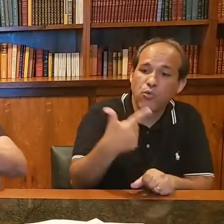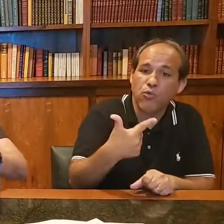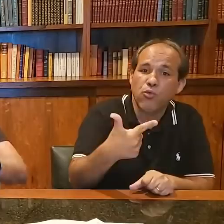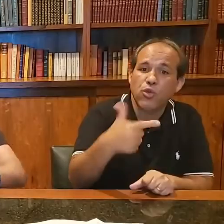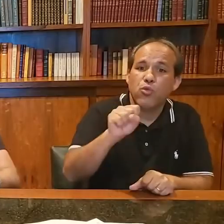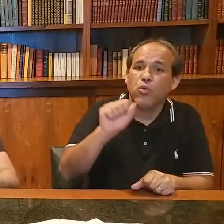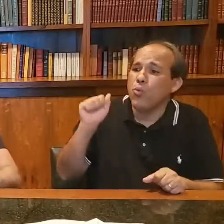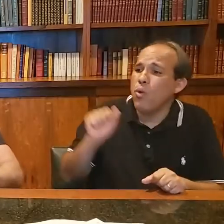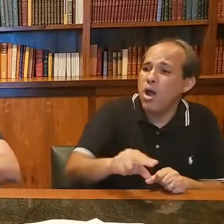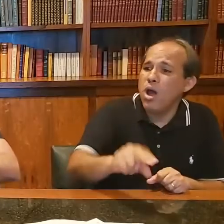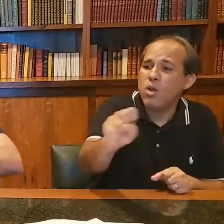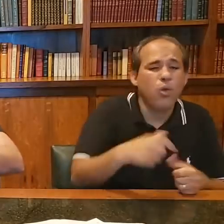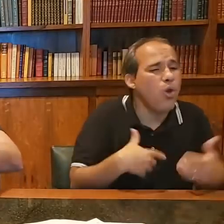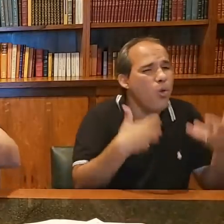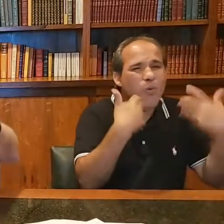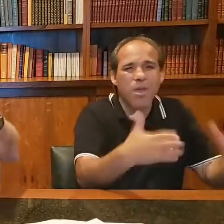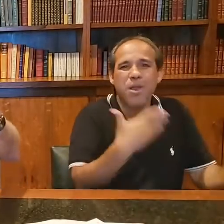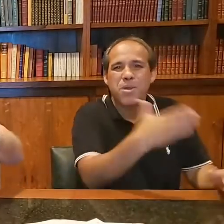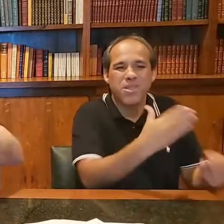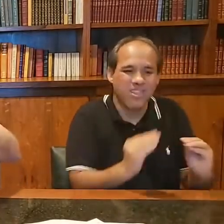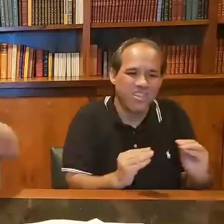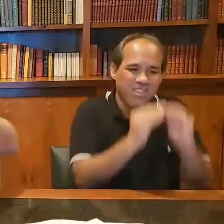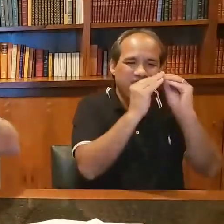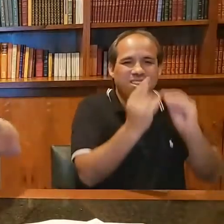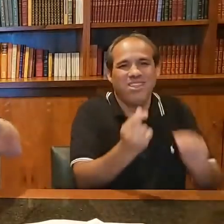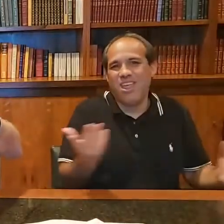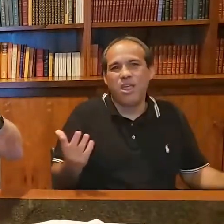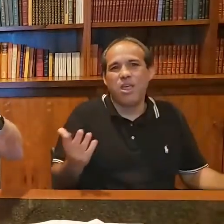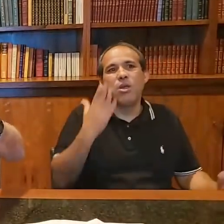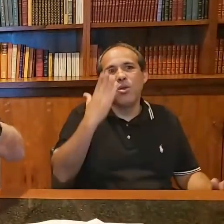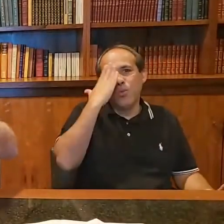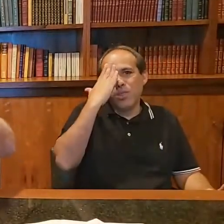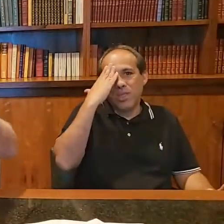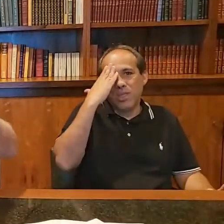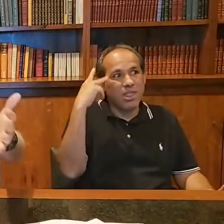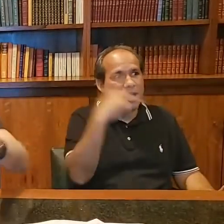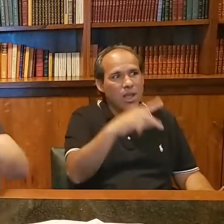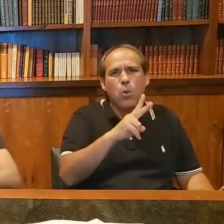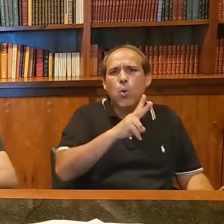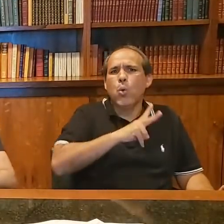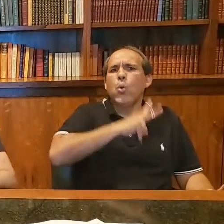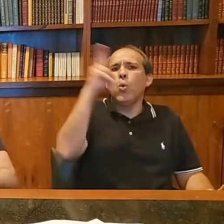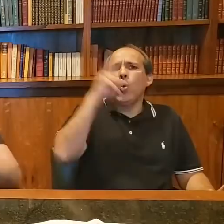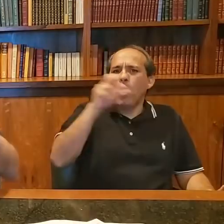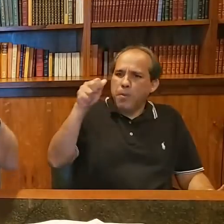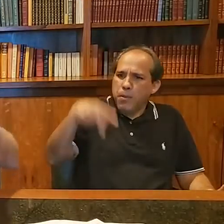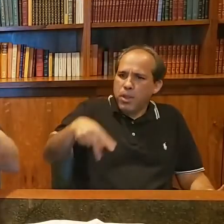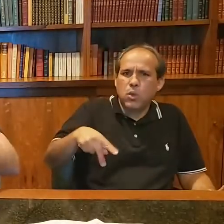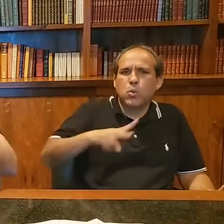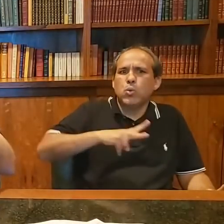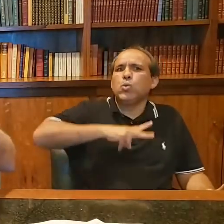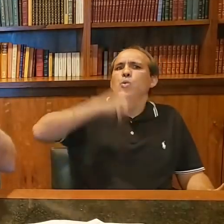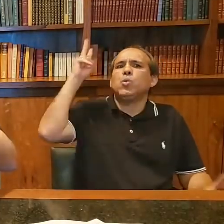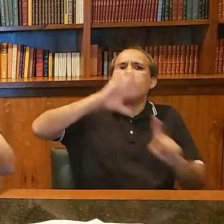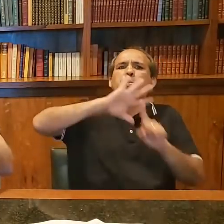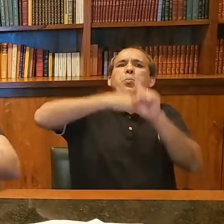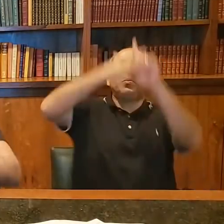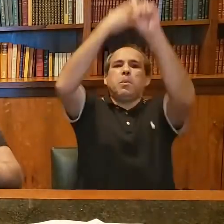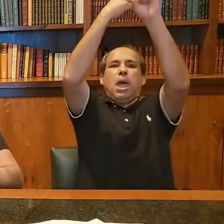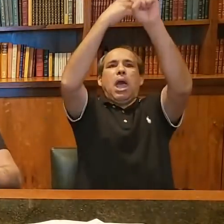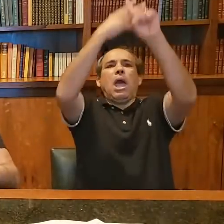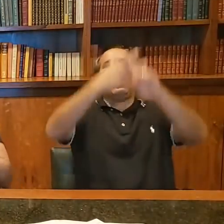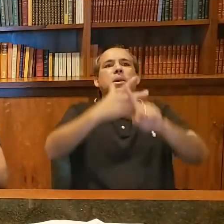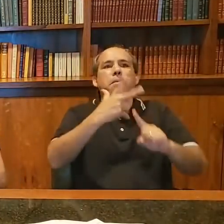Não vou discutir aqui, eu sei que realmente é um salário, uma aposentadoria grande, tá, exorbitante, perto do